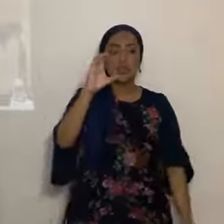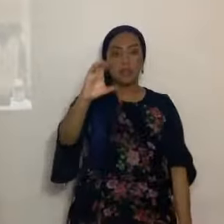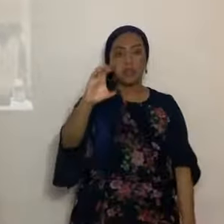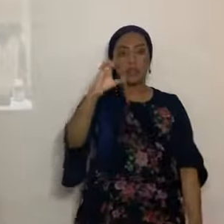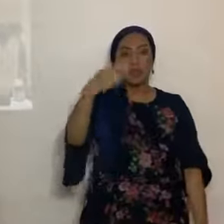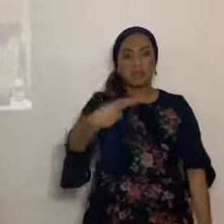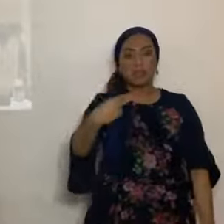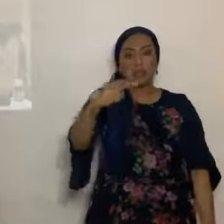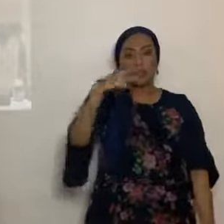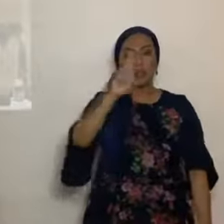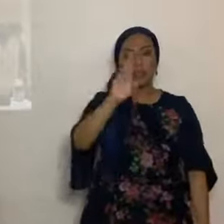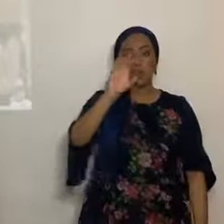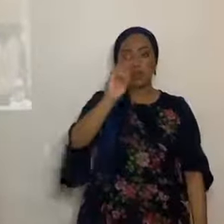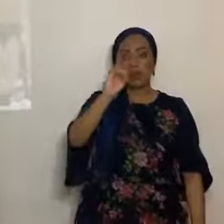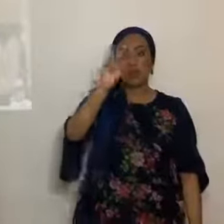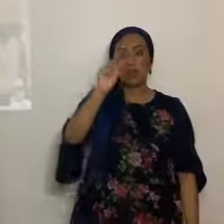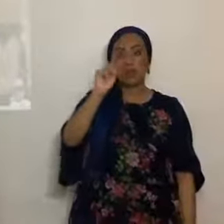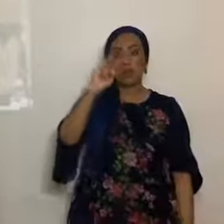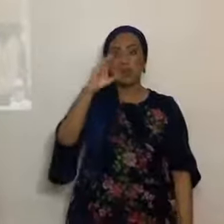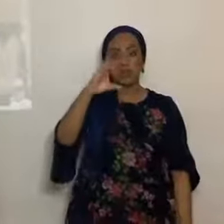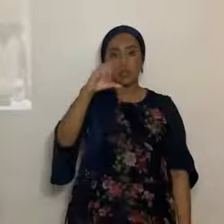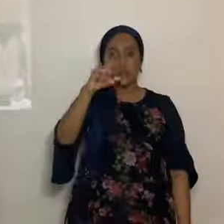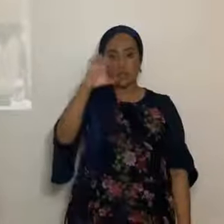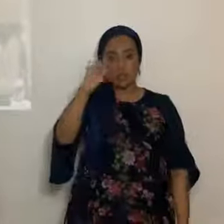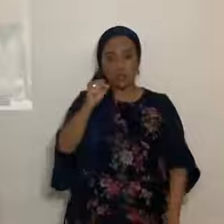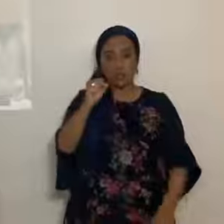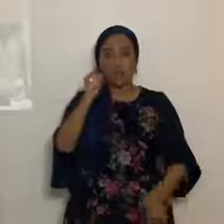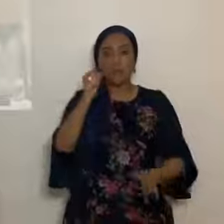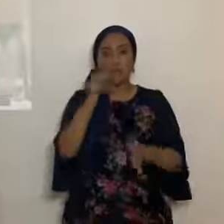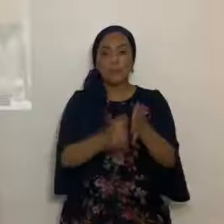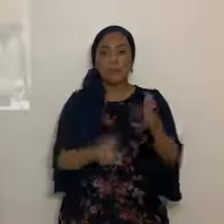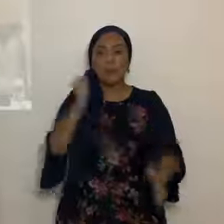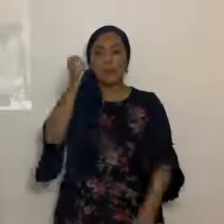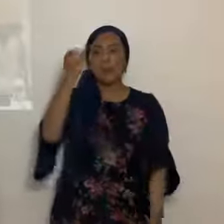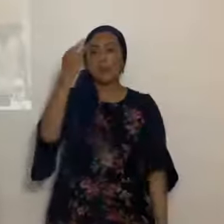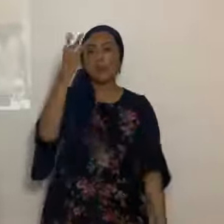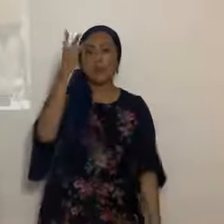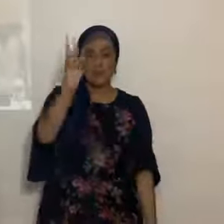muy claro. Vamos para allá, Segunda de Crónicas, en el capítulo 16.